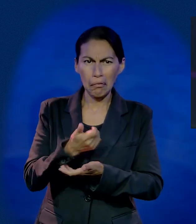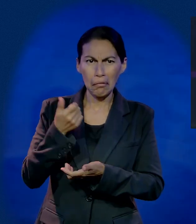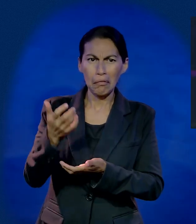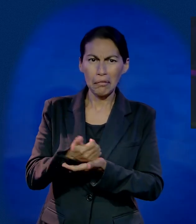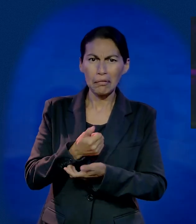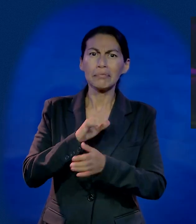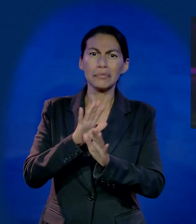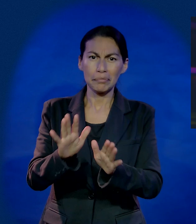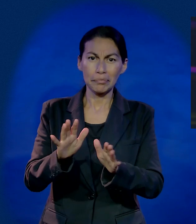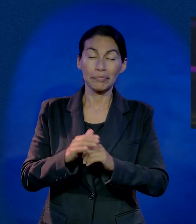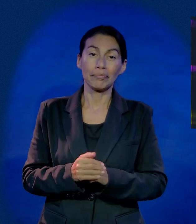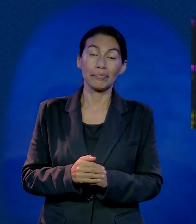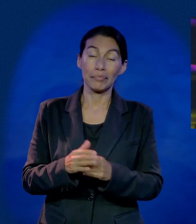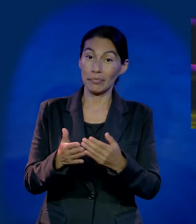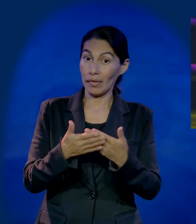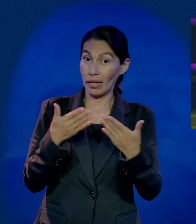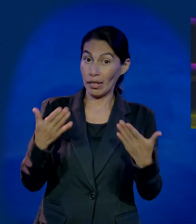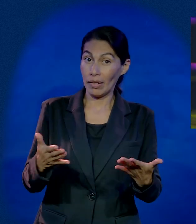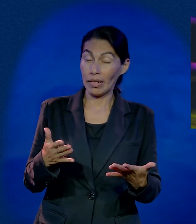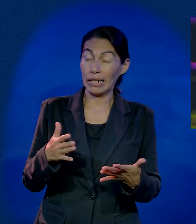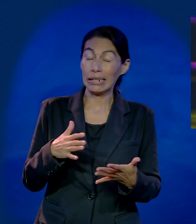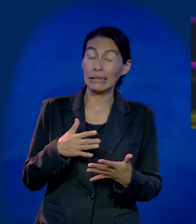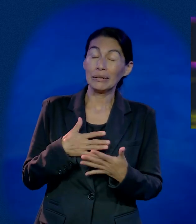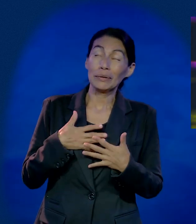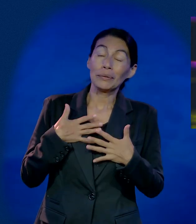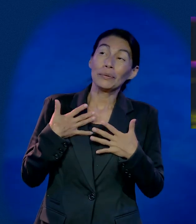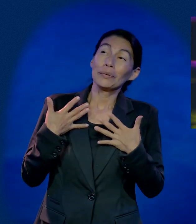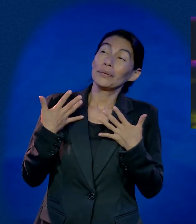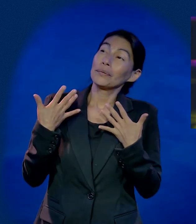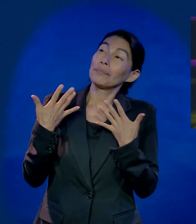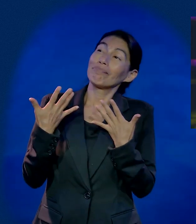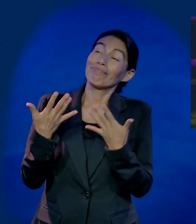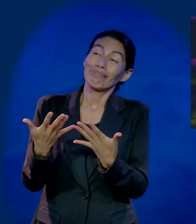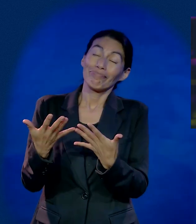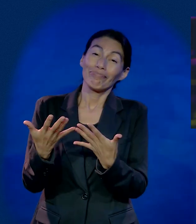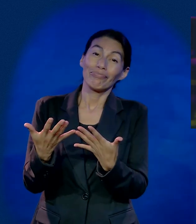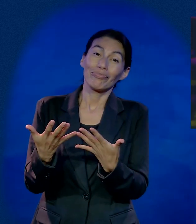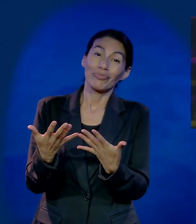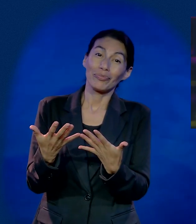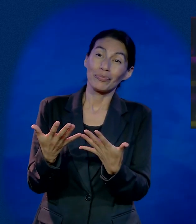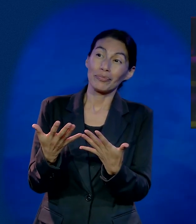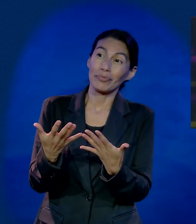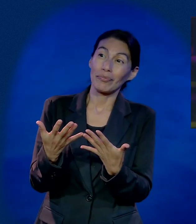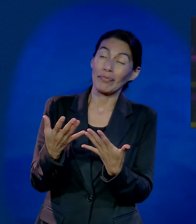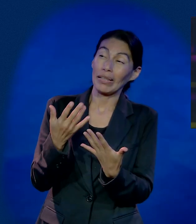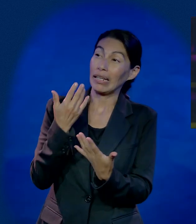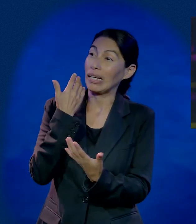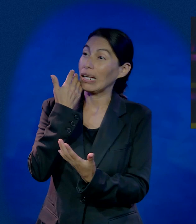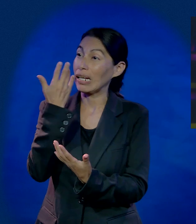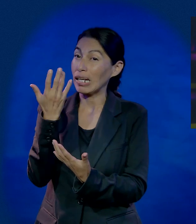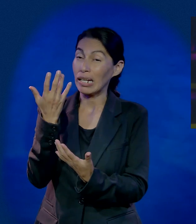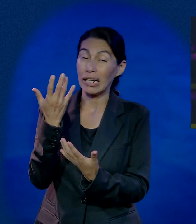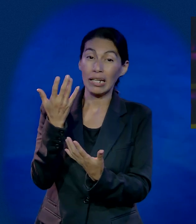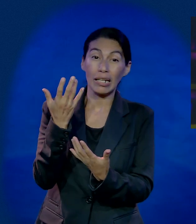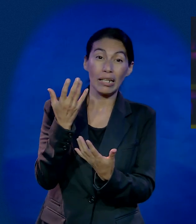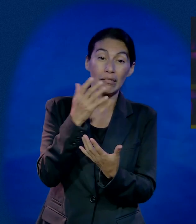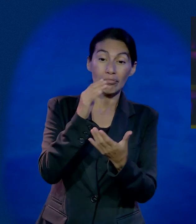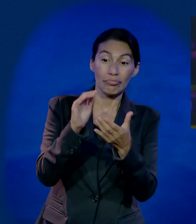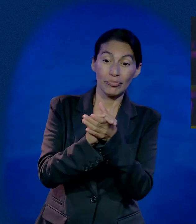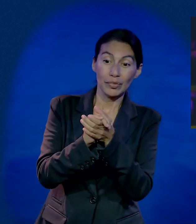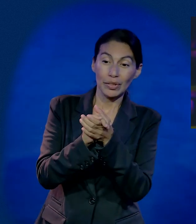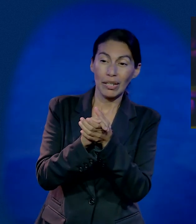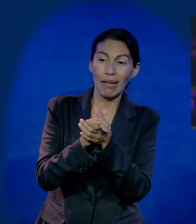están generando recursos. Y ahora lo que usted desea, señorita, lo que más desea en la vida es que el muchacho que tiene